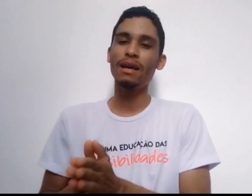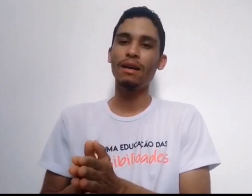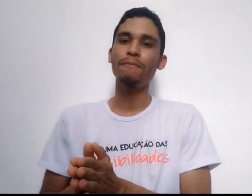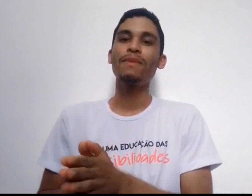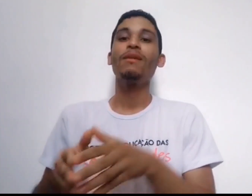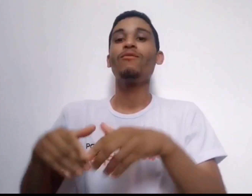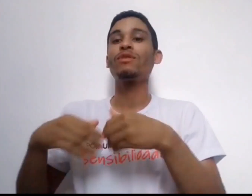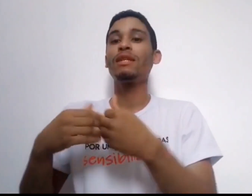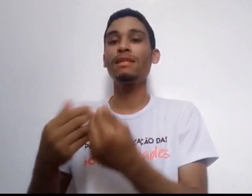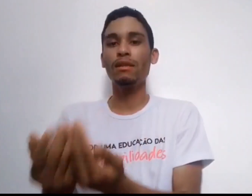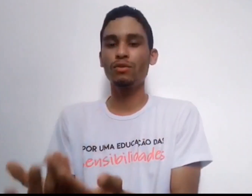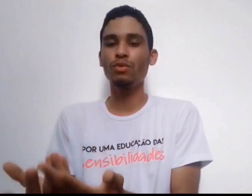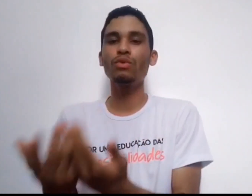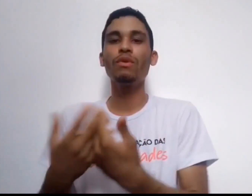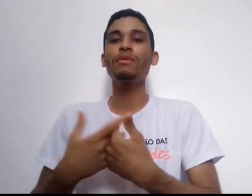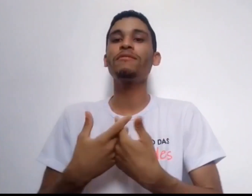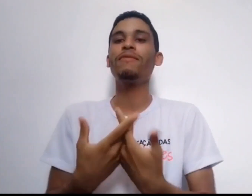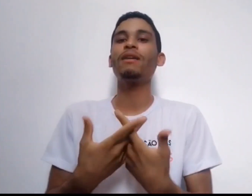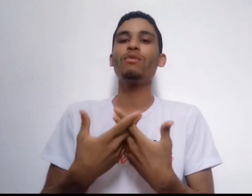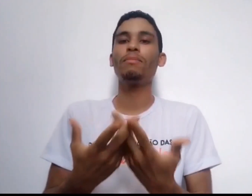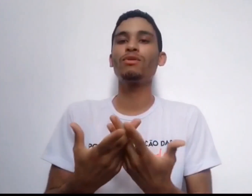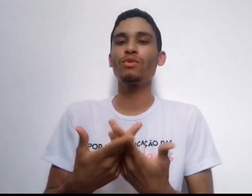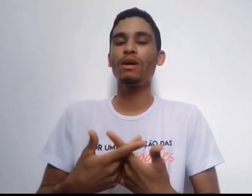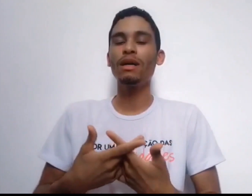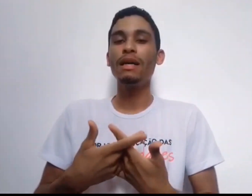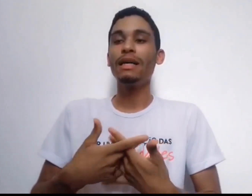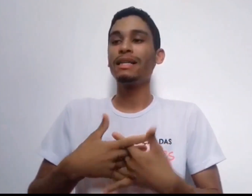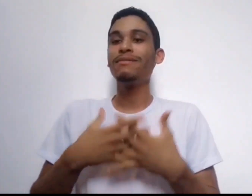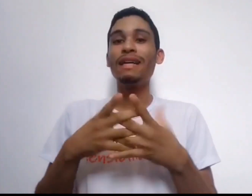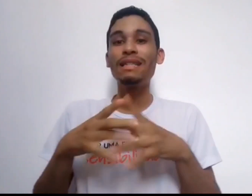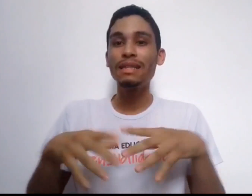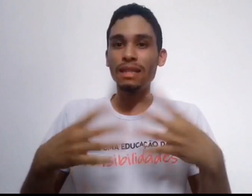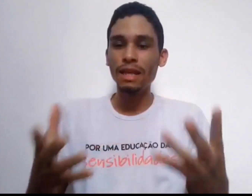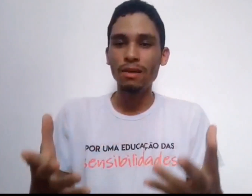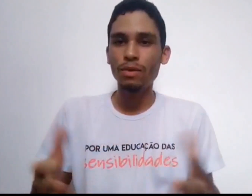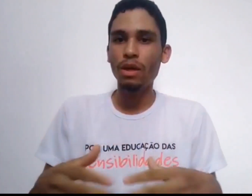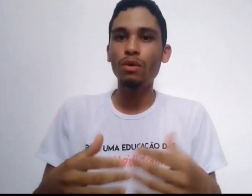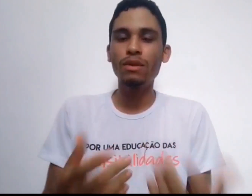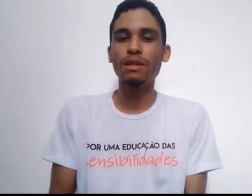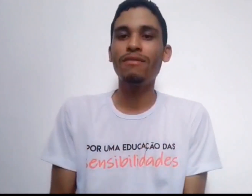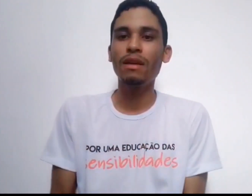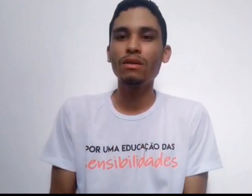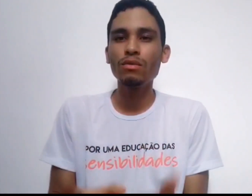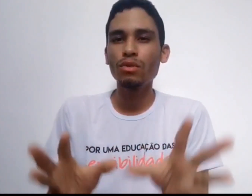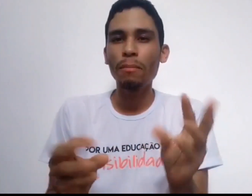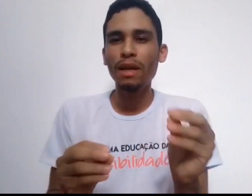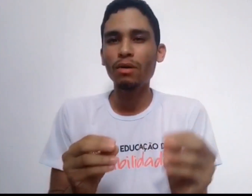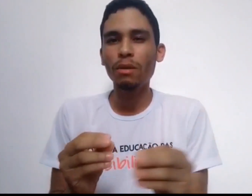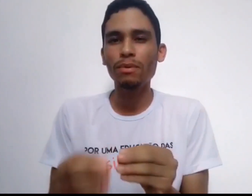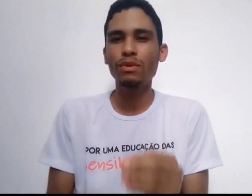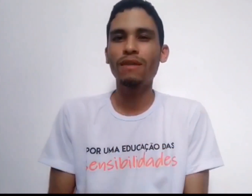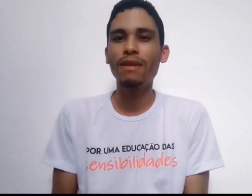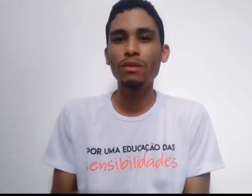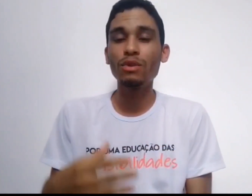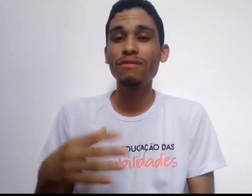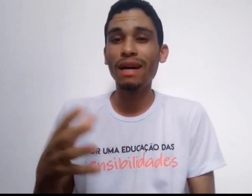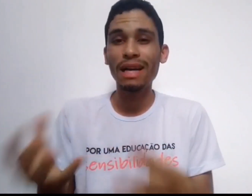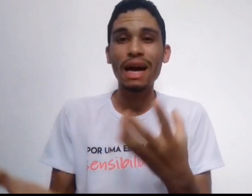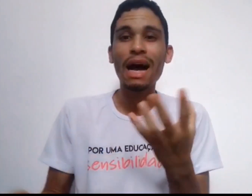regra. Você ser surdo não te faz uma pessoa que vai entender o que a outra está falando só porque a outra pessoa está falando devagar,